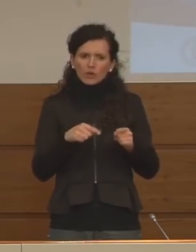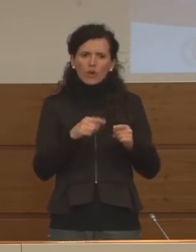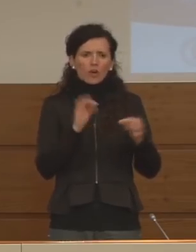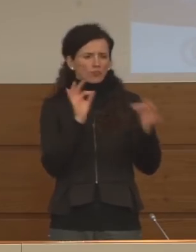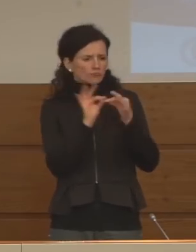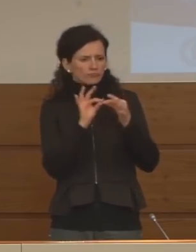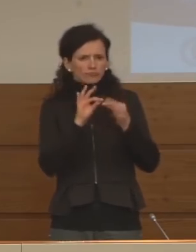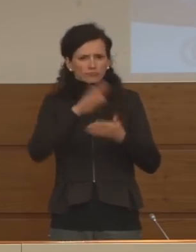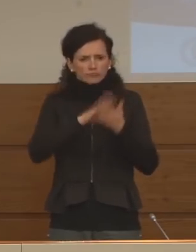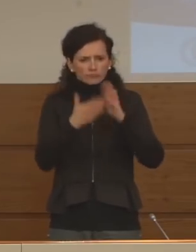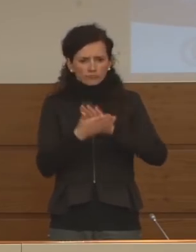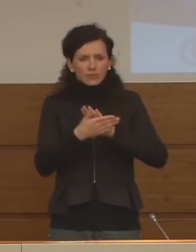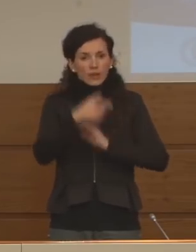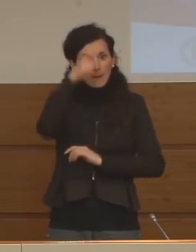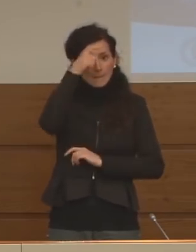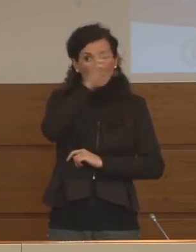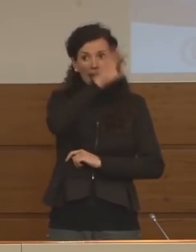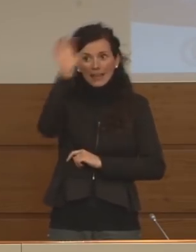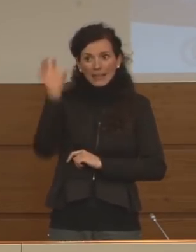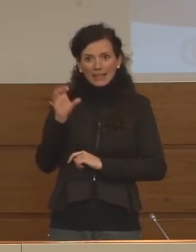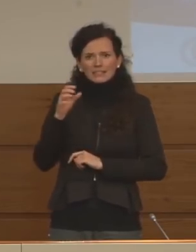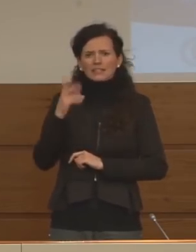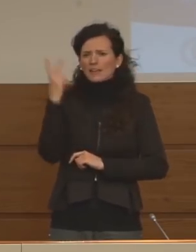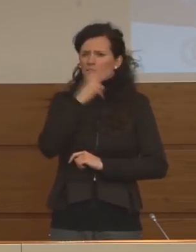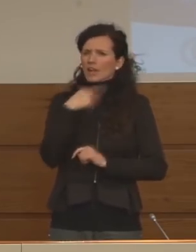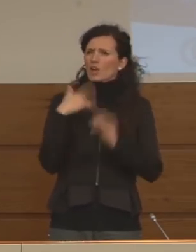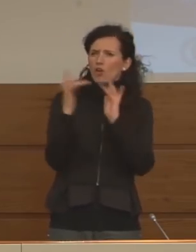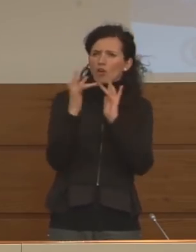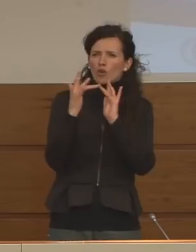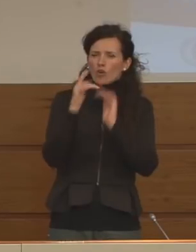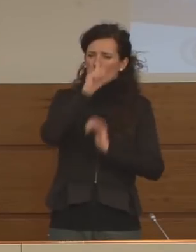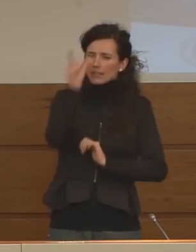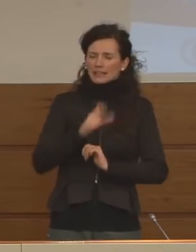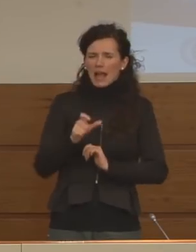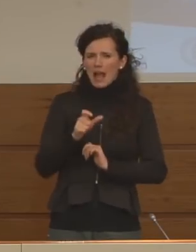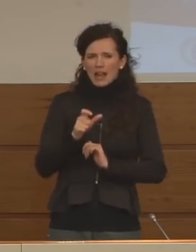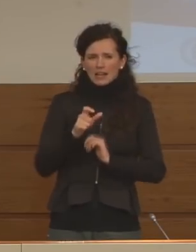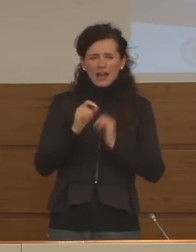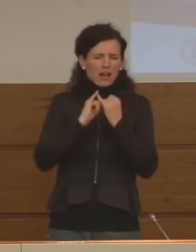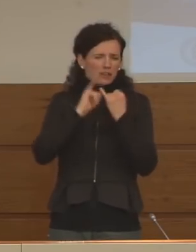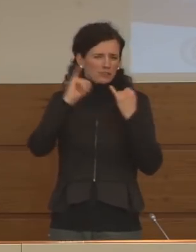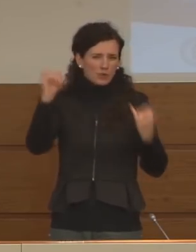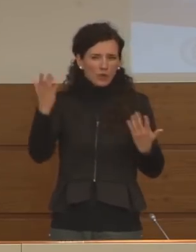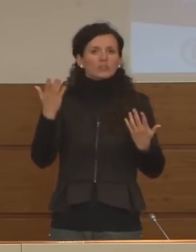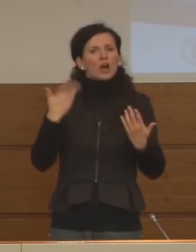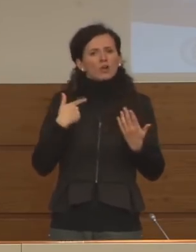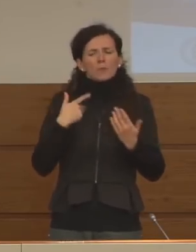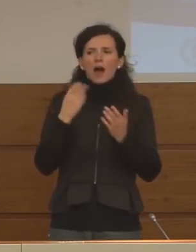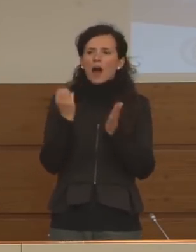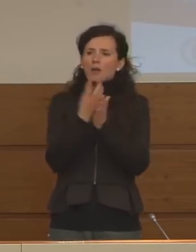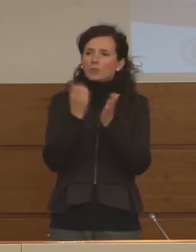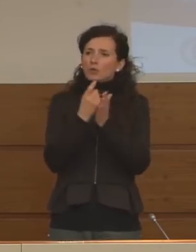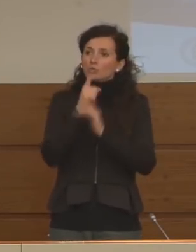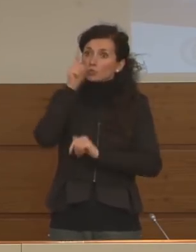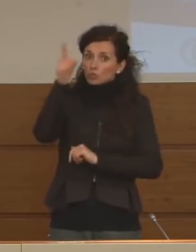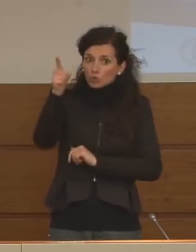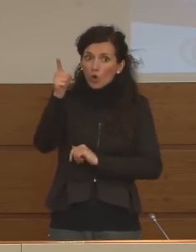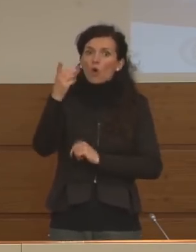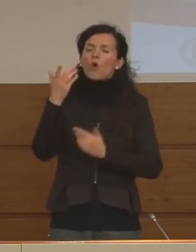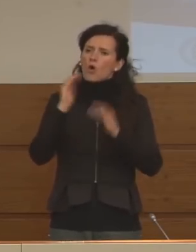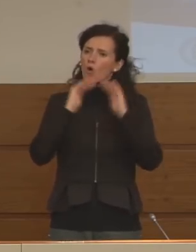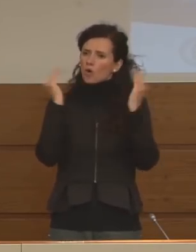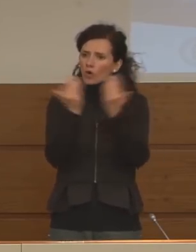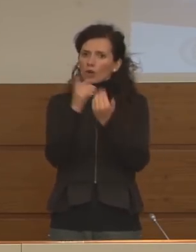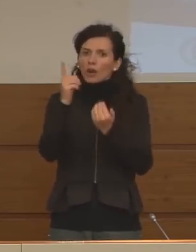spesso lontani da noi nei quali questi prodotti vengono realizzati e